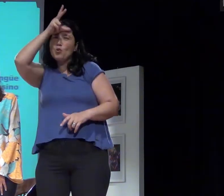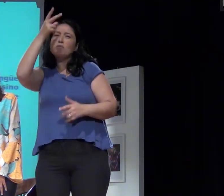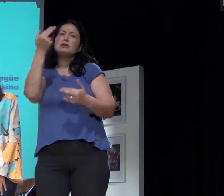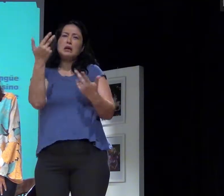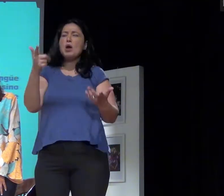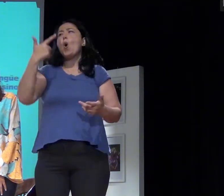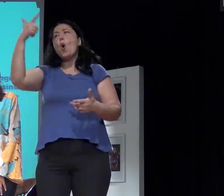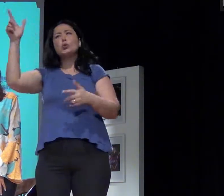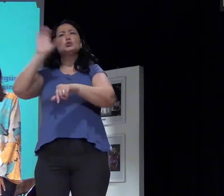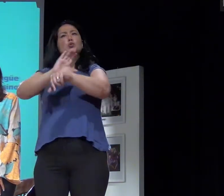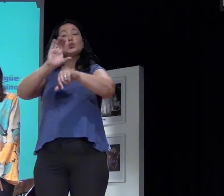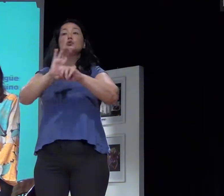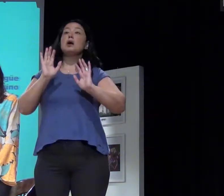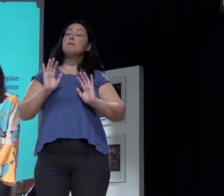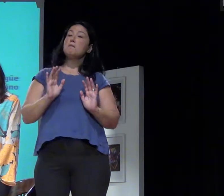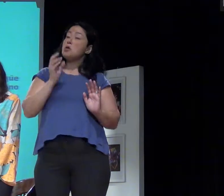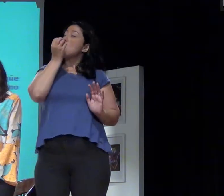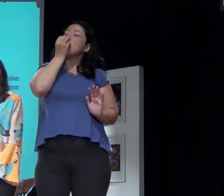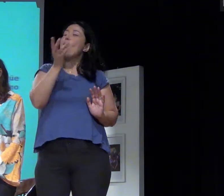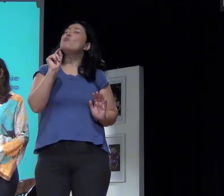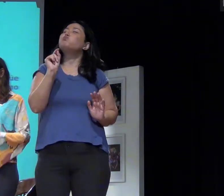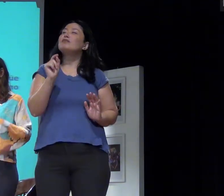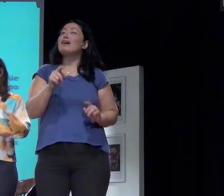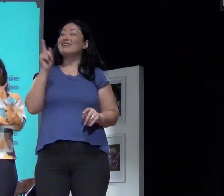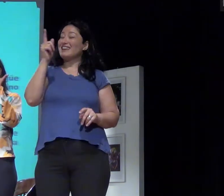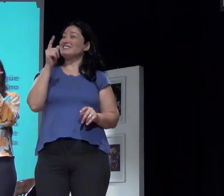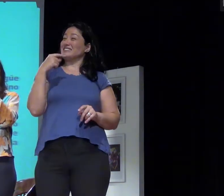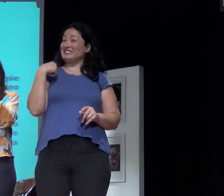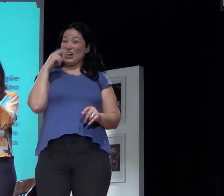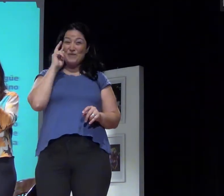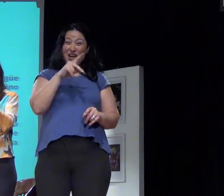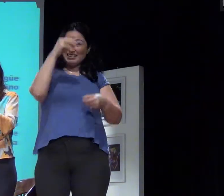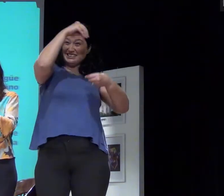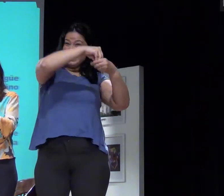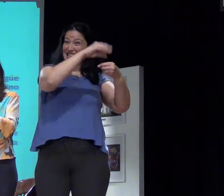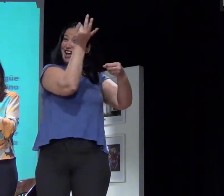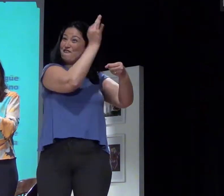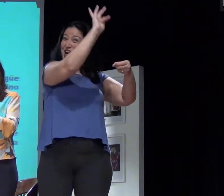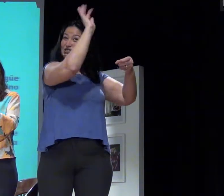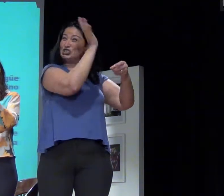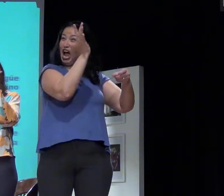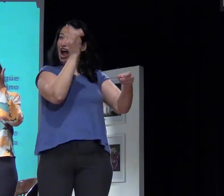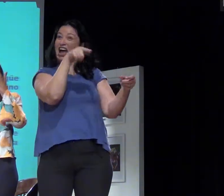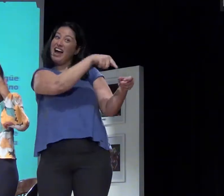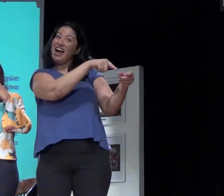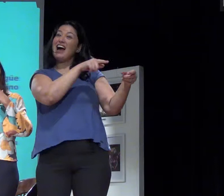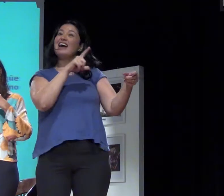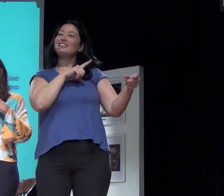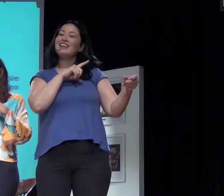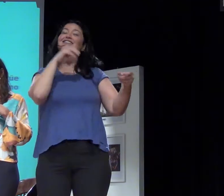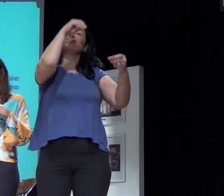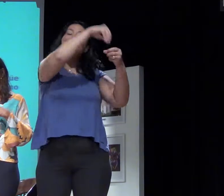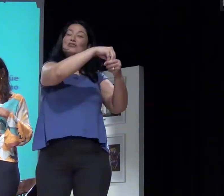alguns outros cursos. E o bom de tudo isso é que, apesar deles estarem dentro da universidade, eles também estão dentro